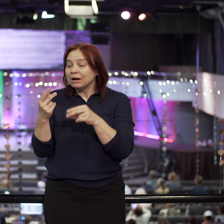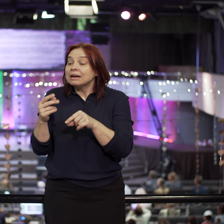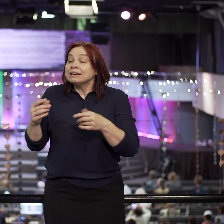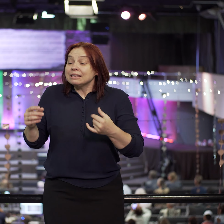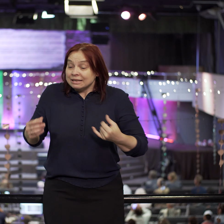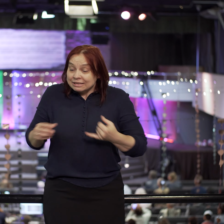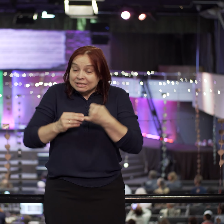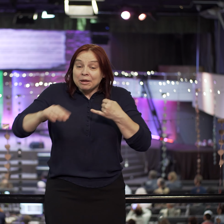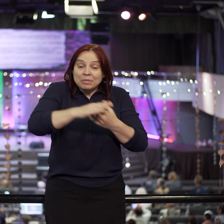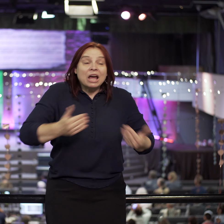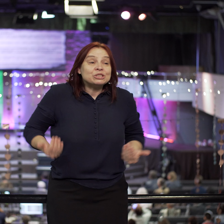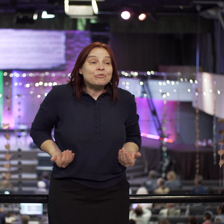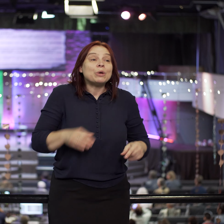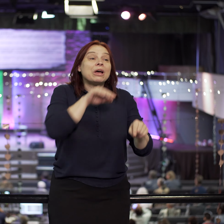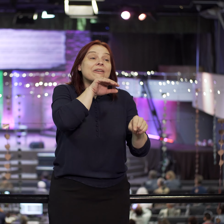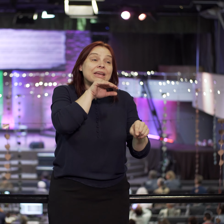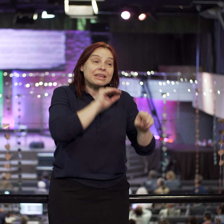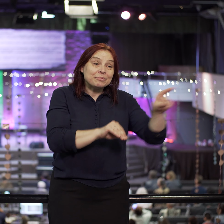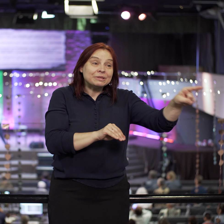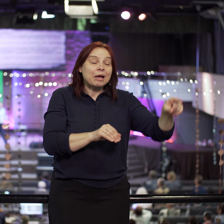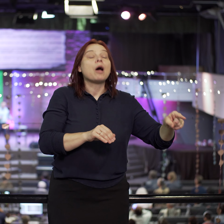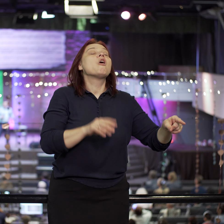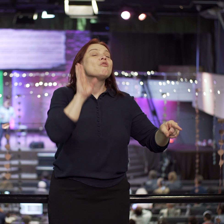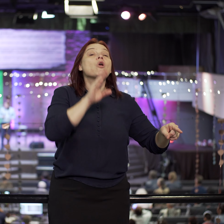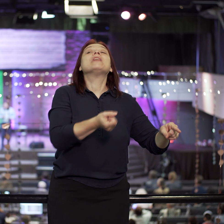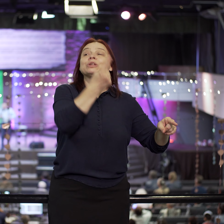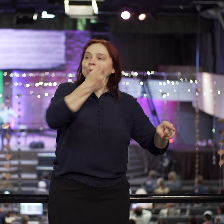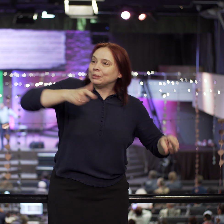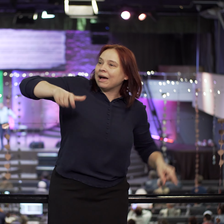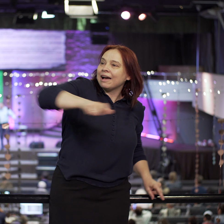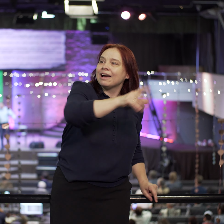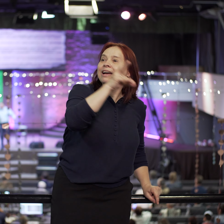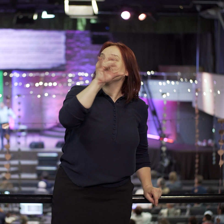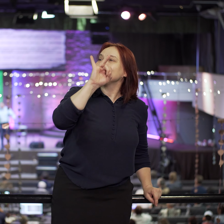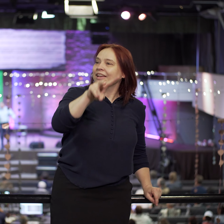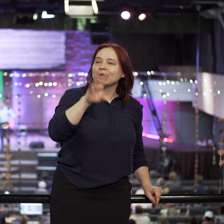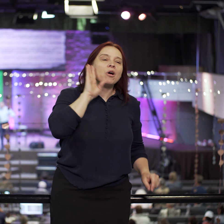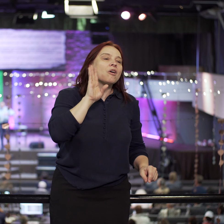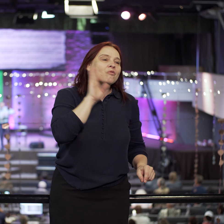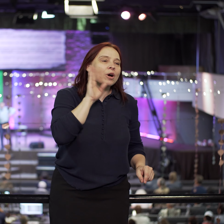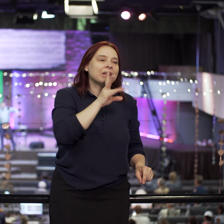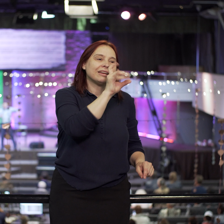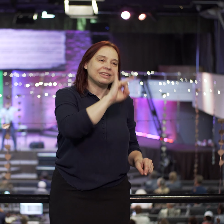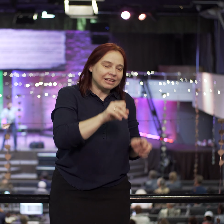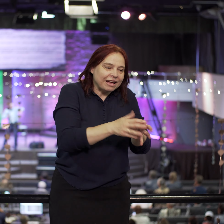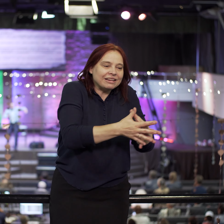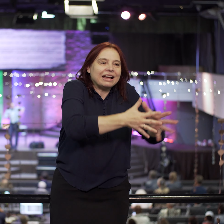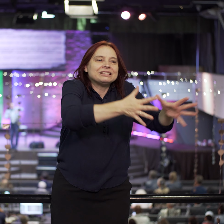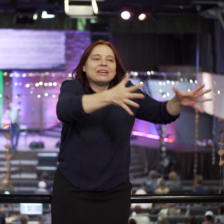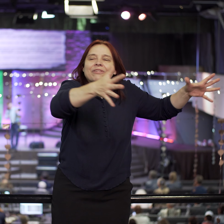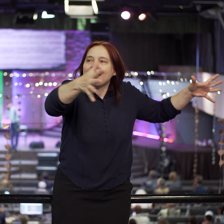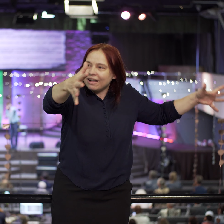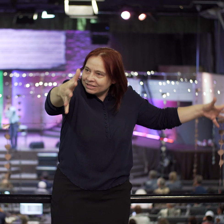жил в Египте, она орошалась Нилом. Нил разливался, проходил